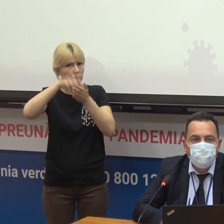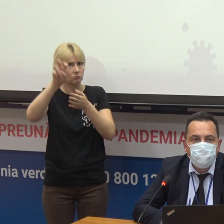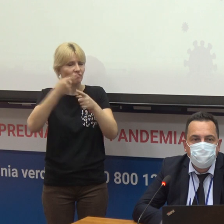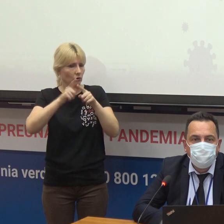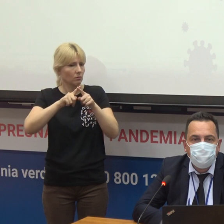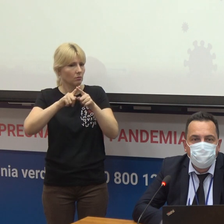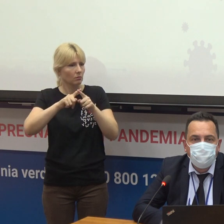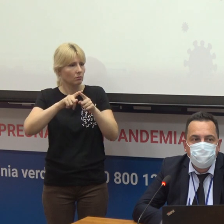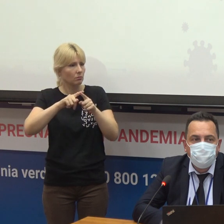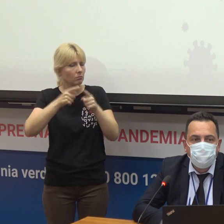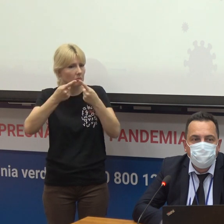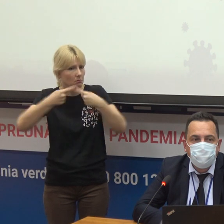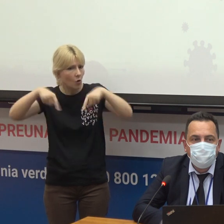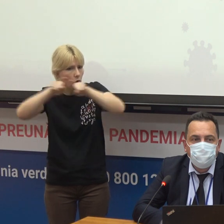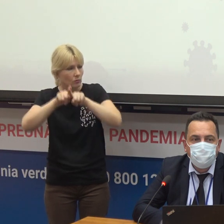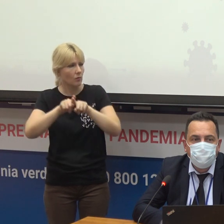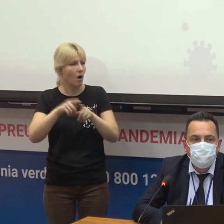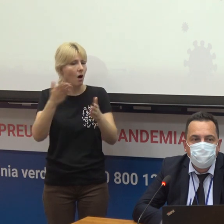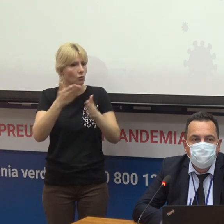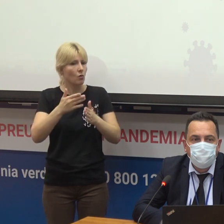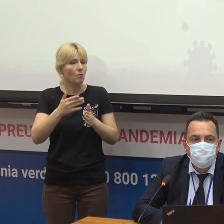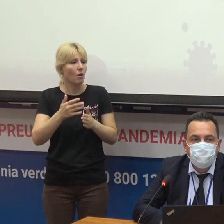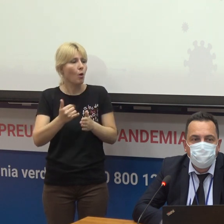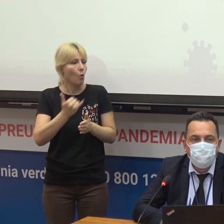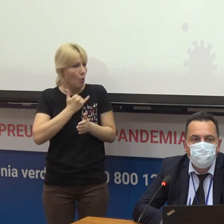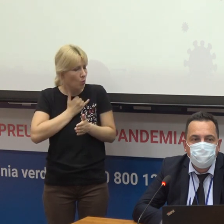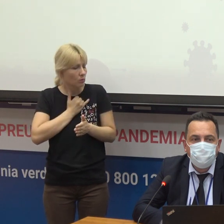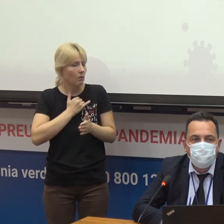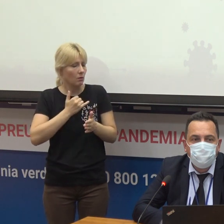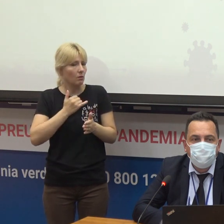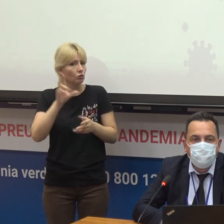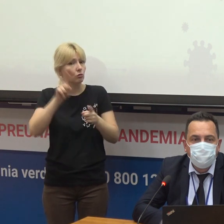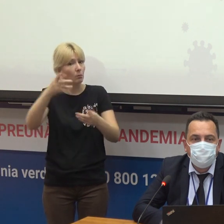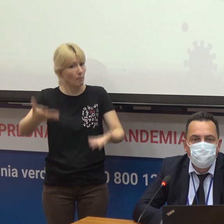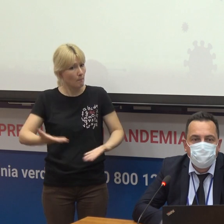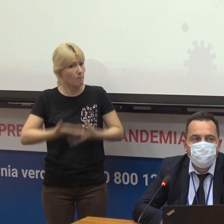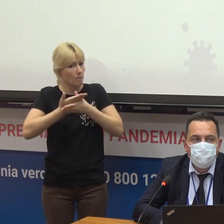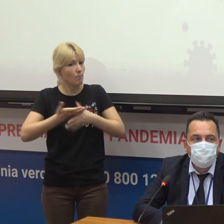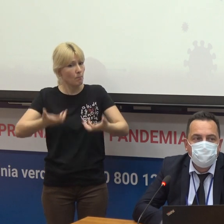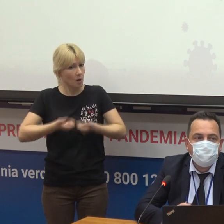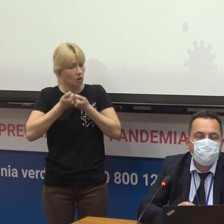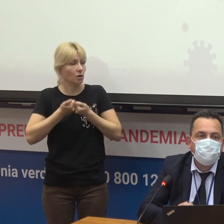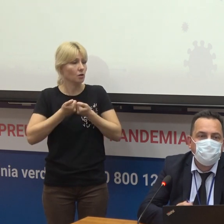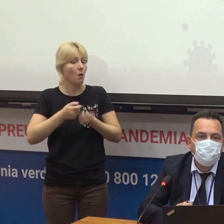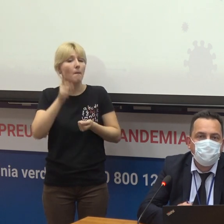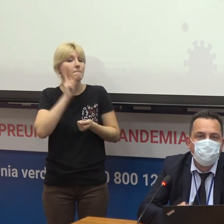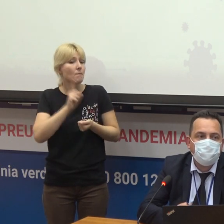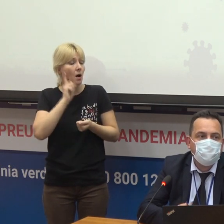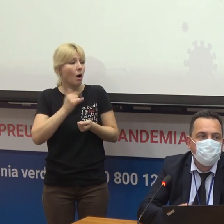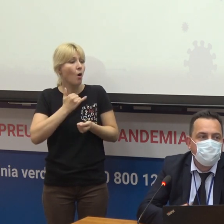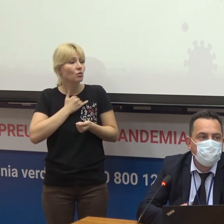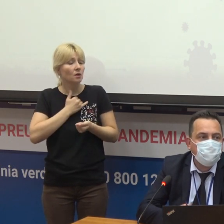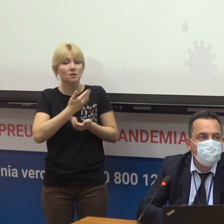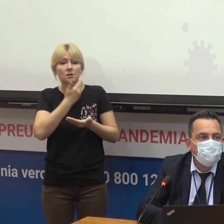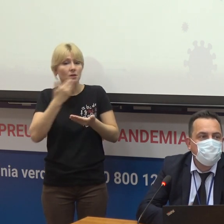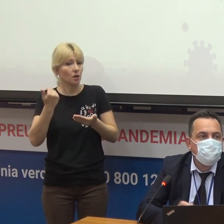departament. Deja ține un aspect de suport din partea lor și de comunicare. Nu avem exact un termen care să-l spunem că